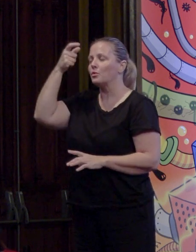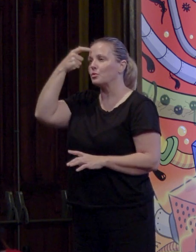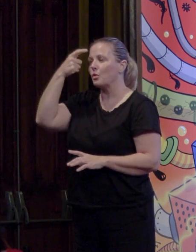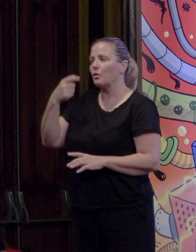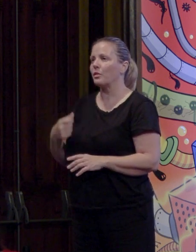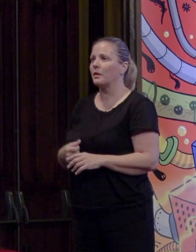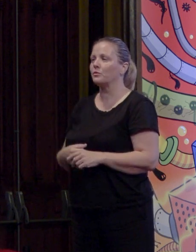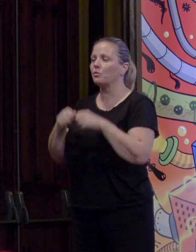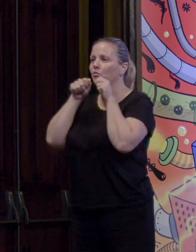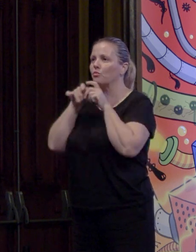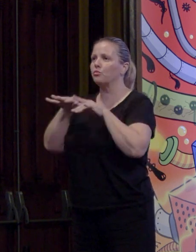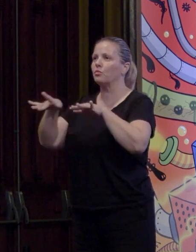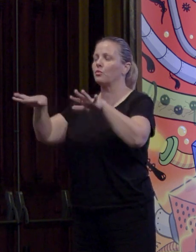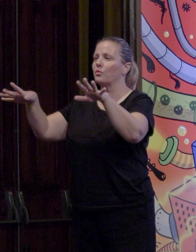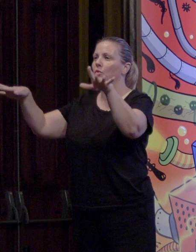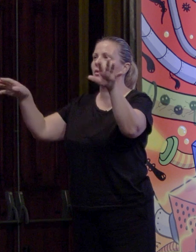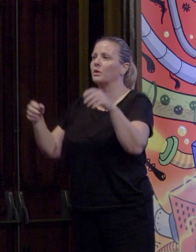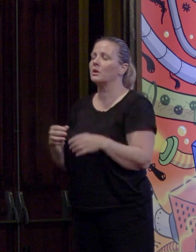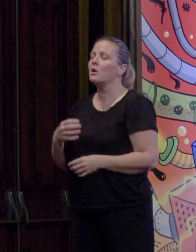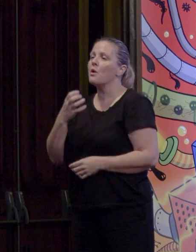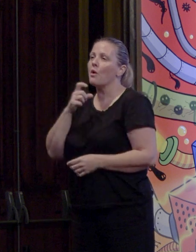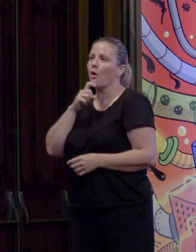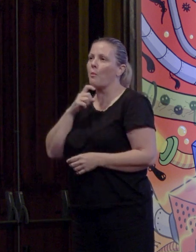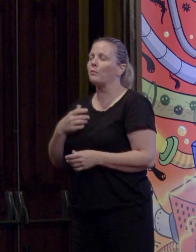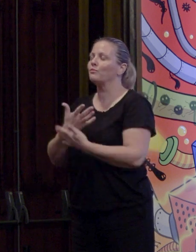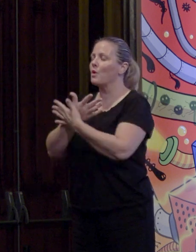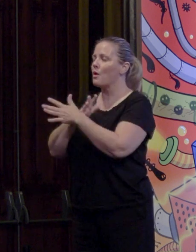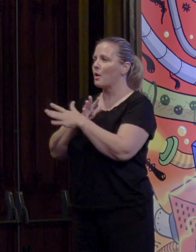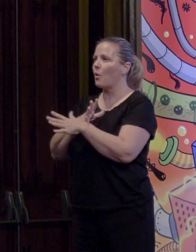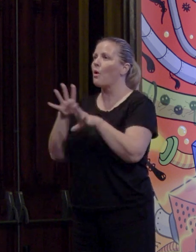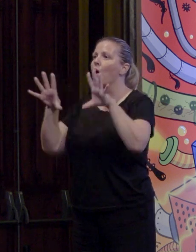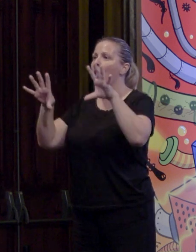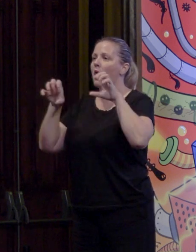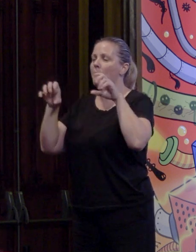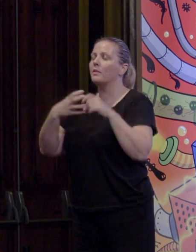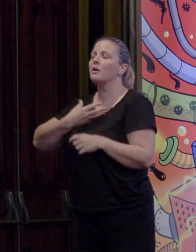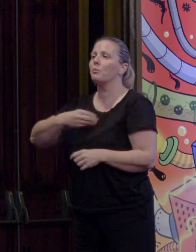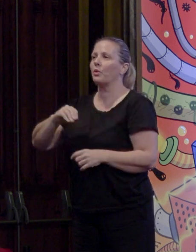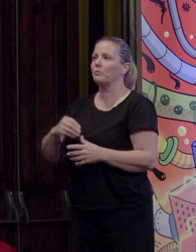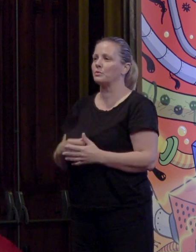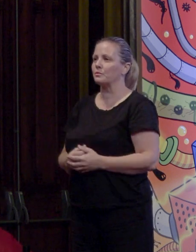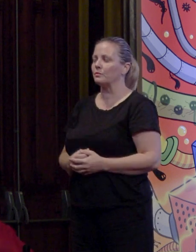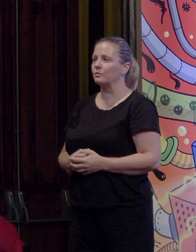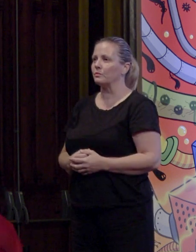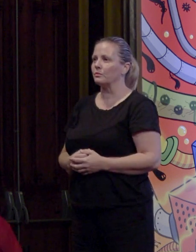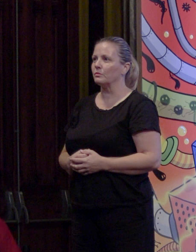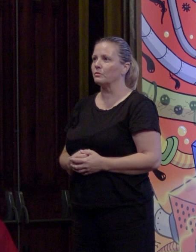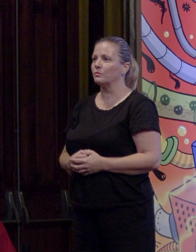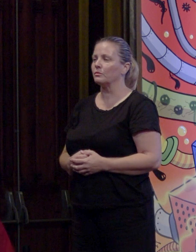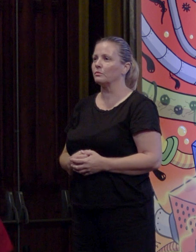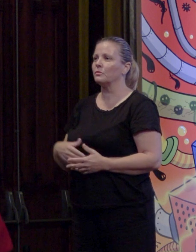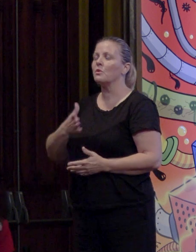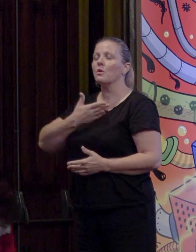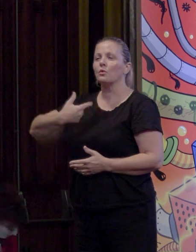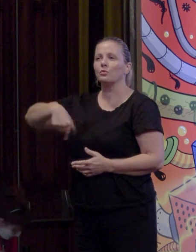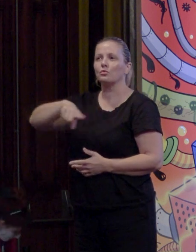que llega a todos, ¿no? Es como a través del juego aprendemos. Y esto es algo que nos une a todos como seres humanos, ¿no?